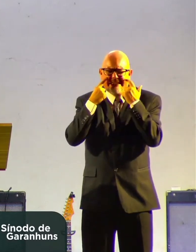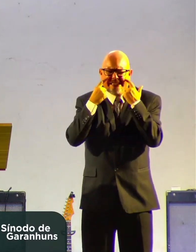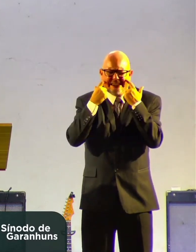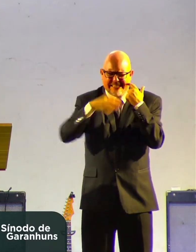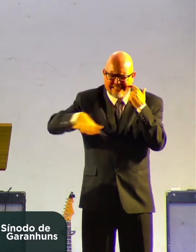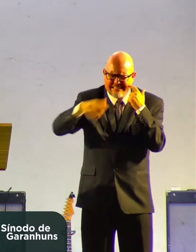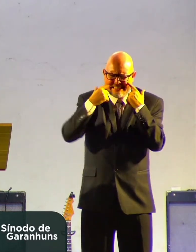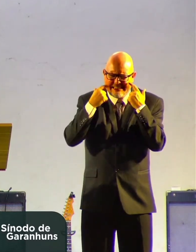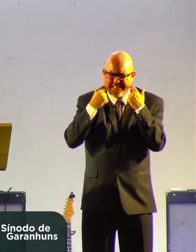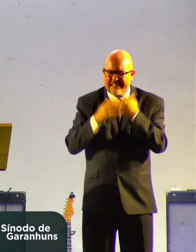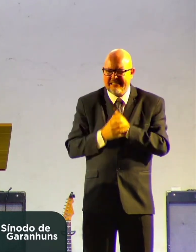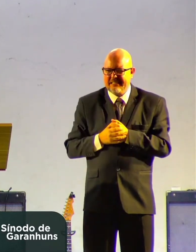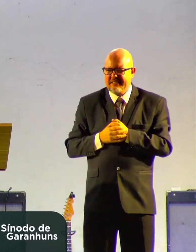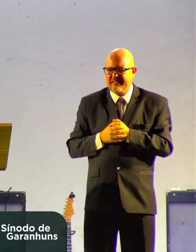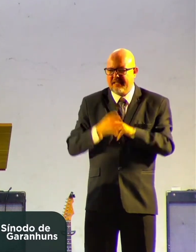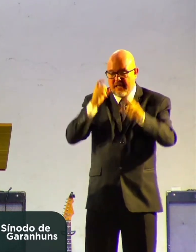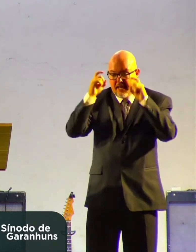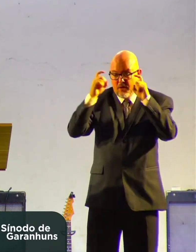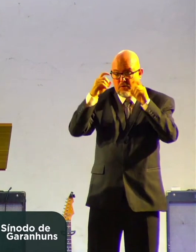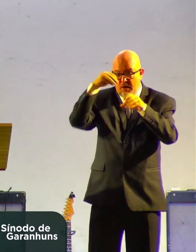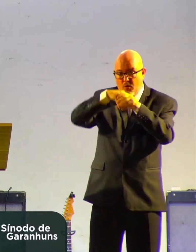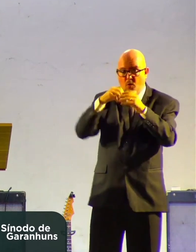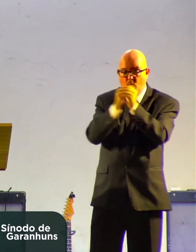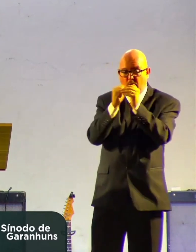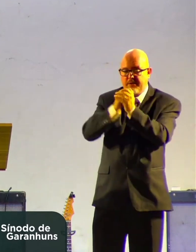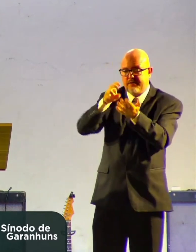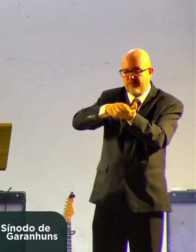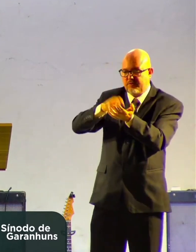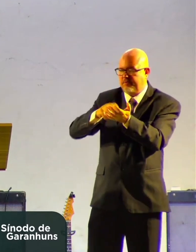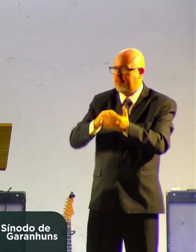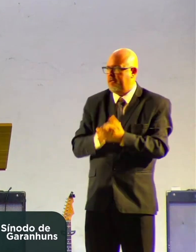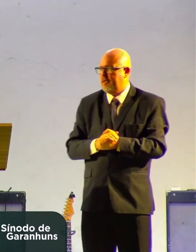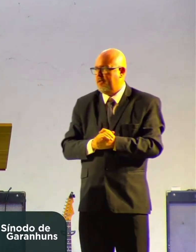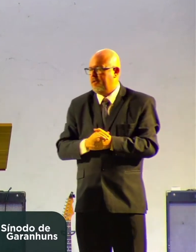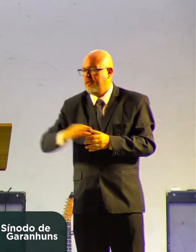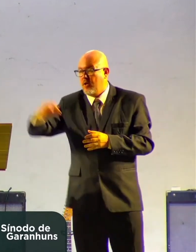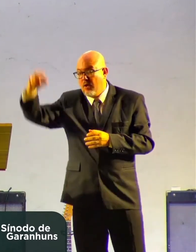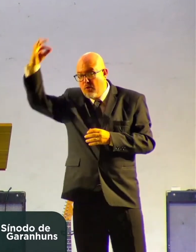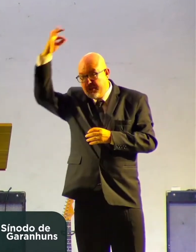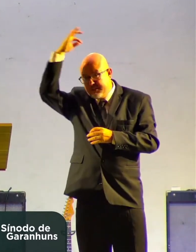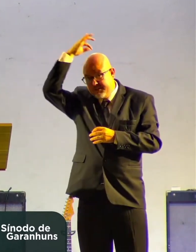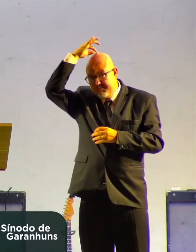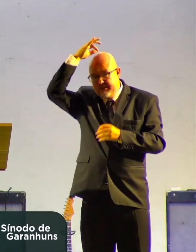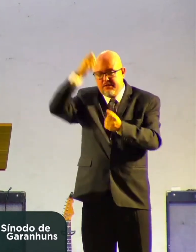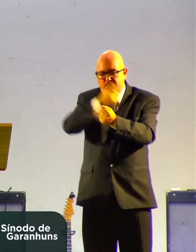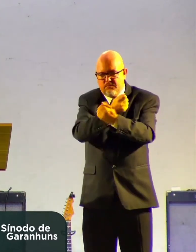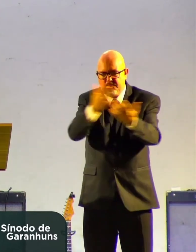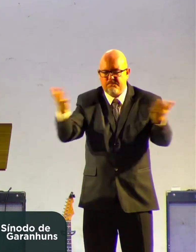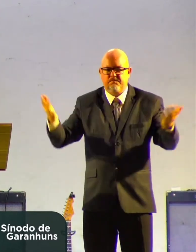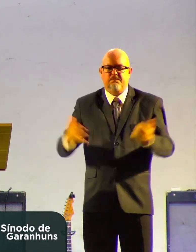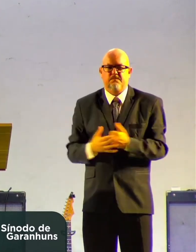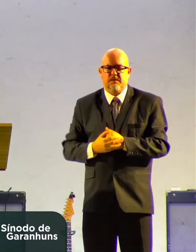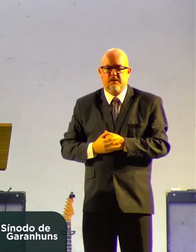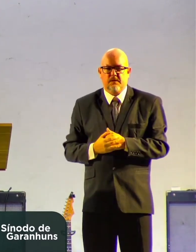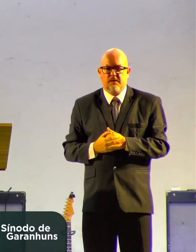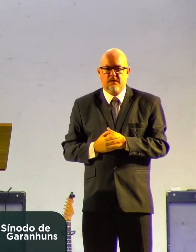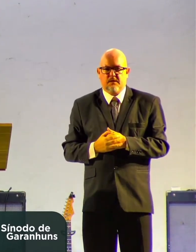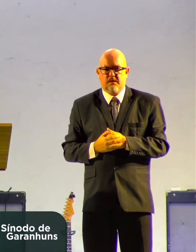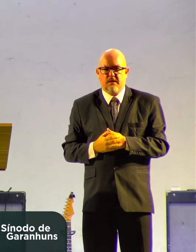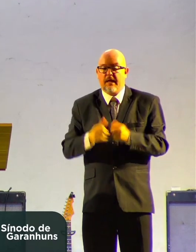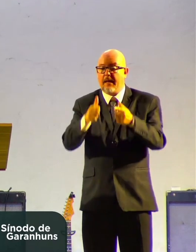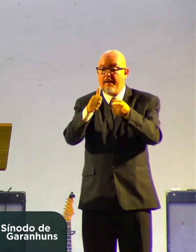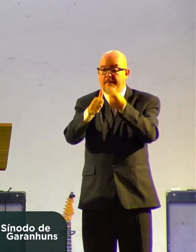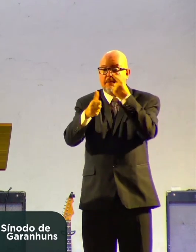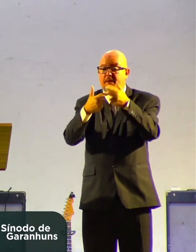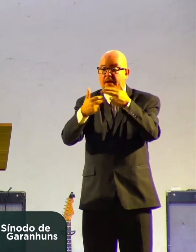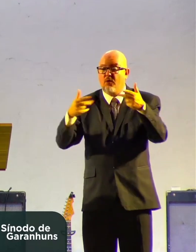lágrimas, numa reunião de oração de manhã, o Espírito Santo foi derramado sobre eles. A primeira coisa